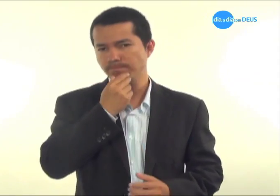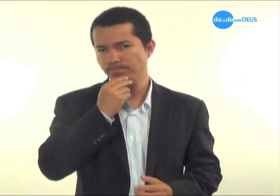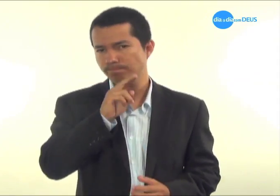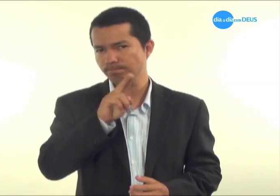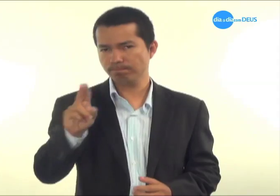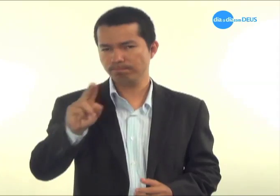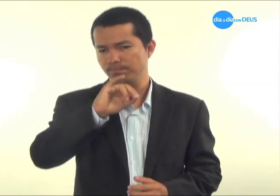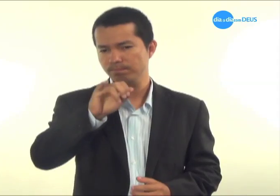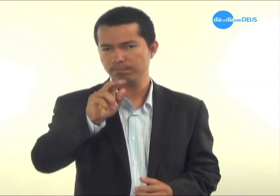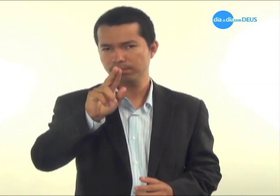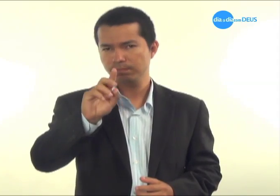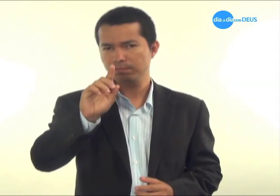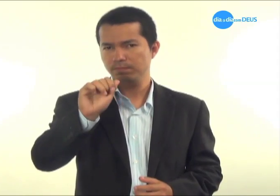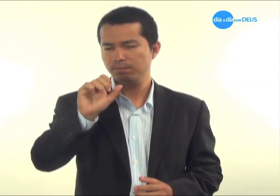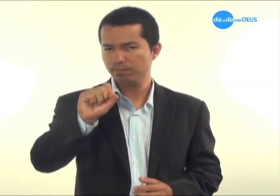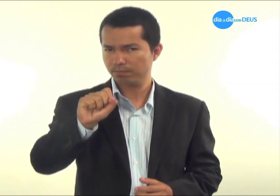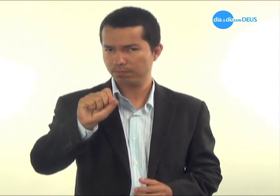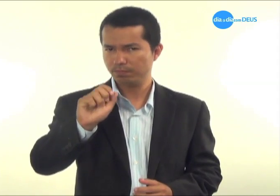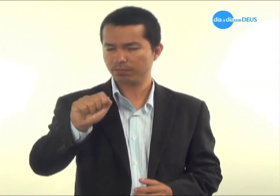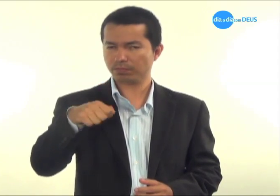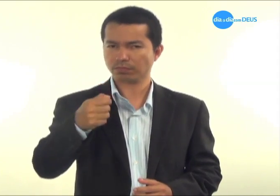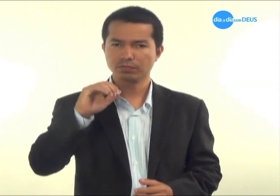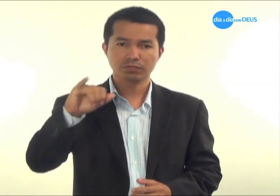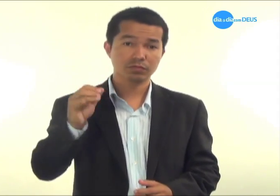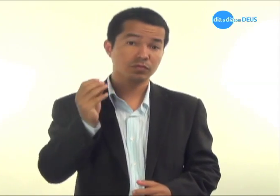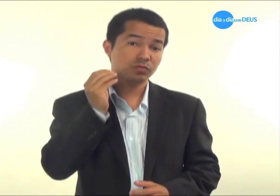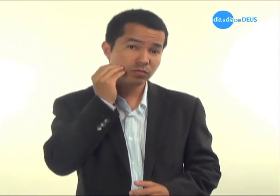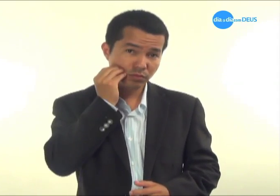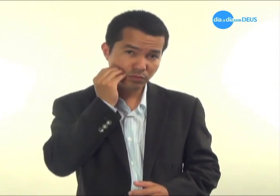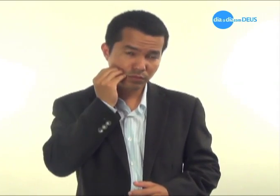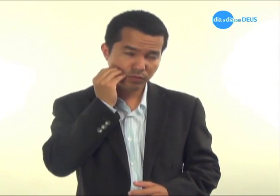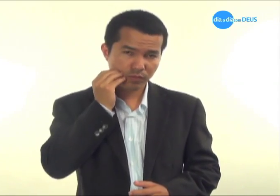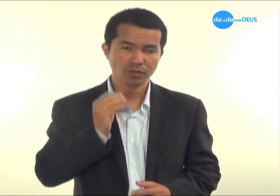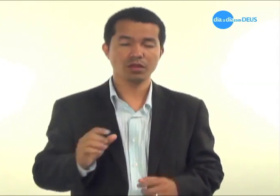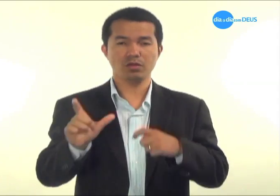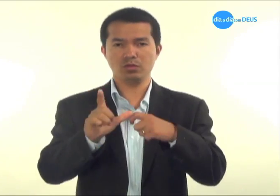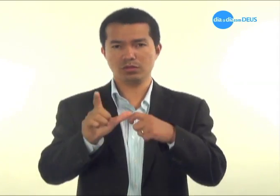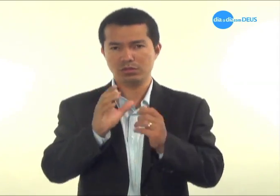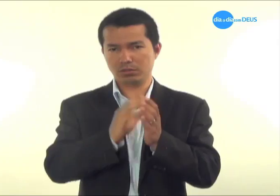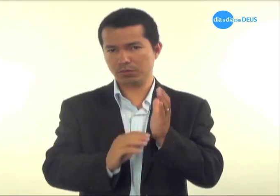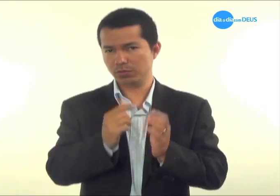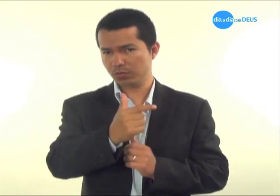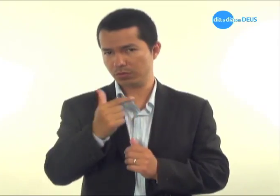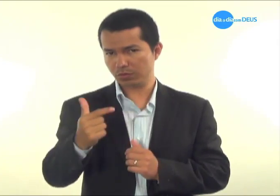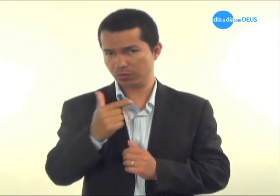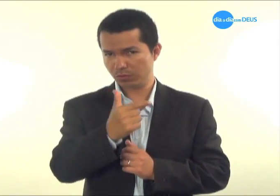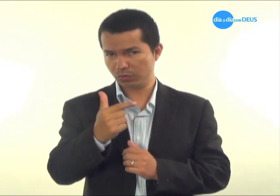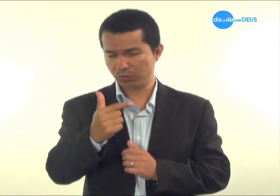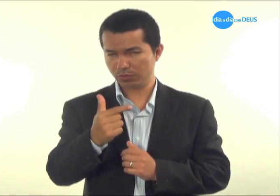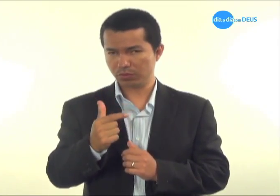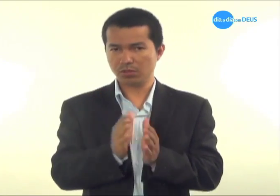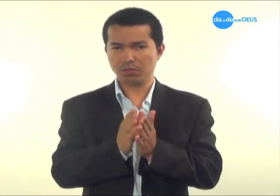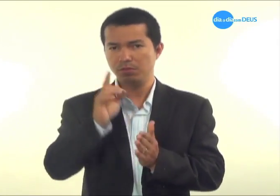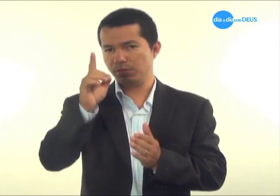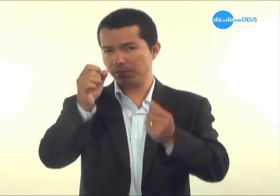Judas. E eu quero olhar por que Judas foi desqualificado. A palavra de Deus nos diz em Lucas 22 o